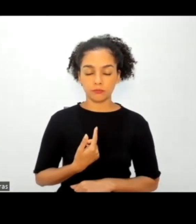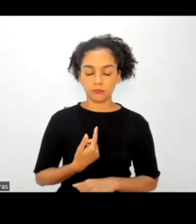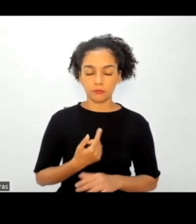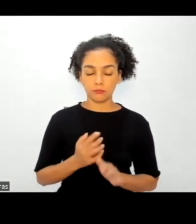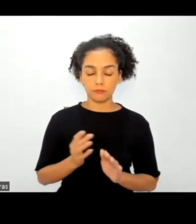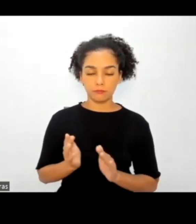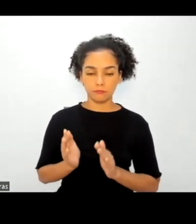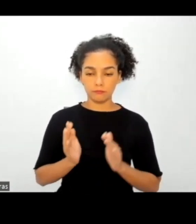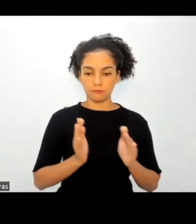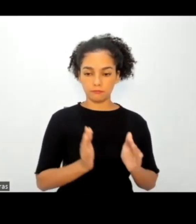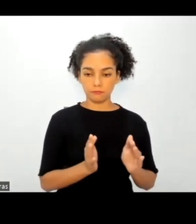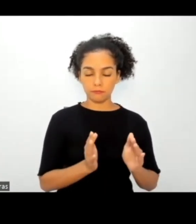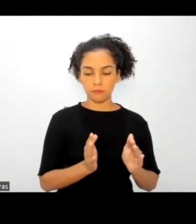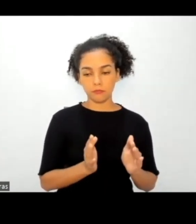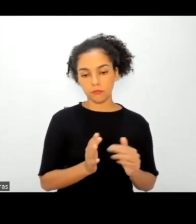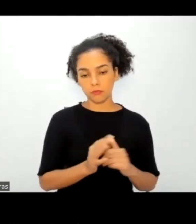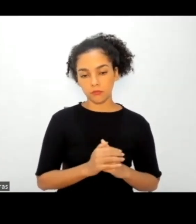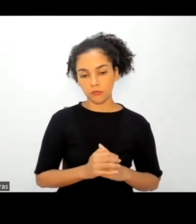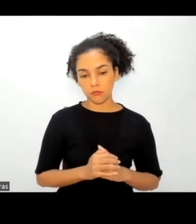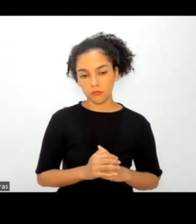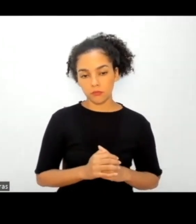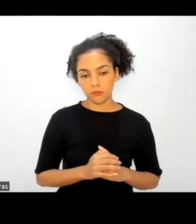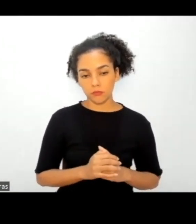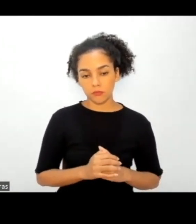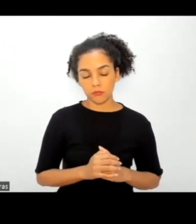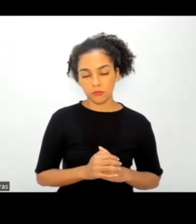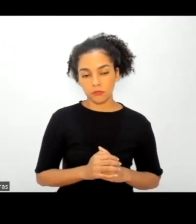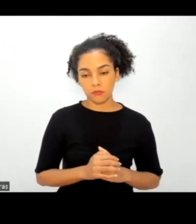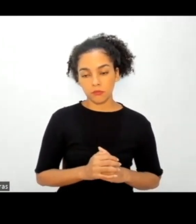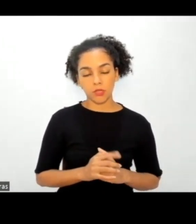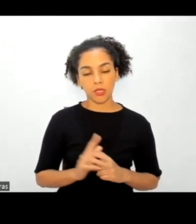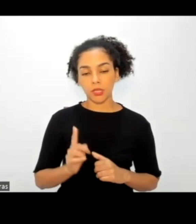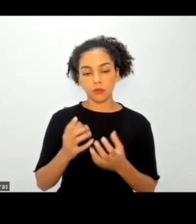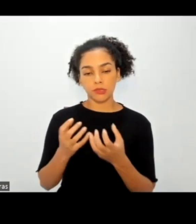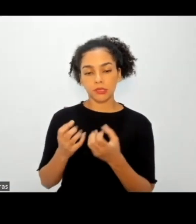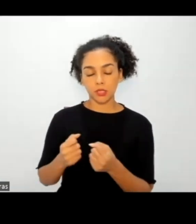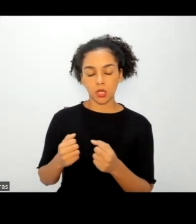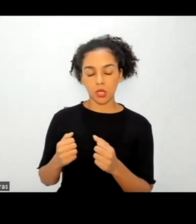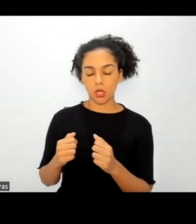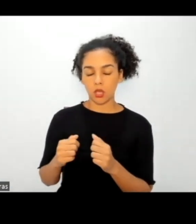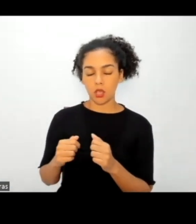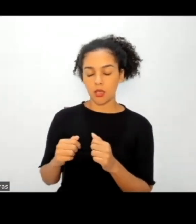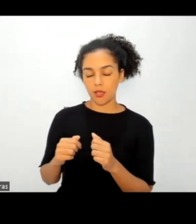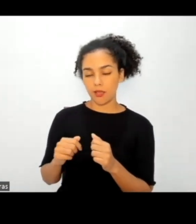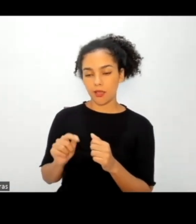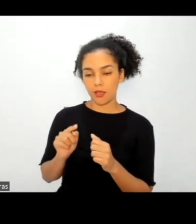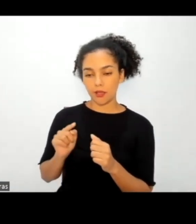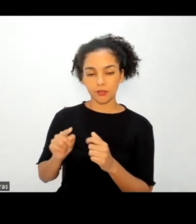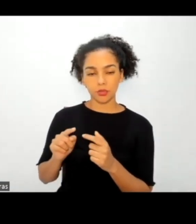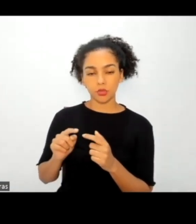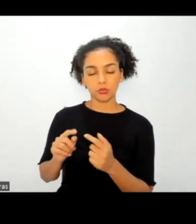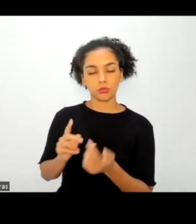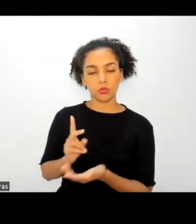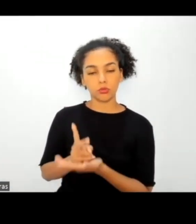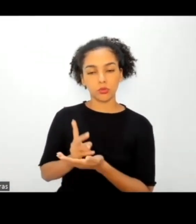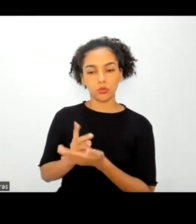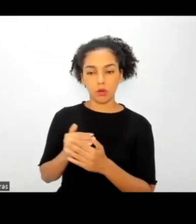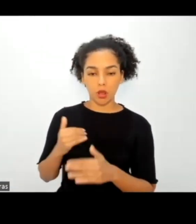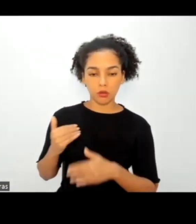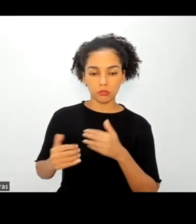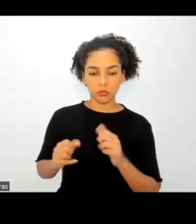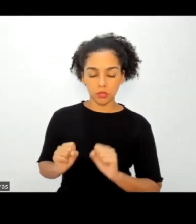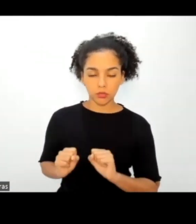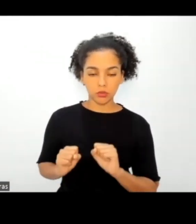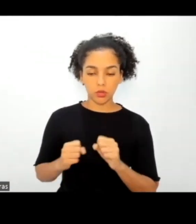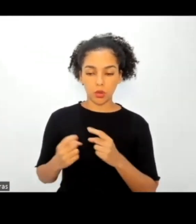não. Assim, ser coerente com essa condição histórica, a gente não avançar, né, em ações de enfrentamento ao